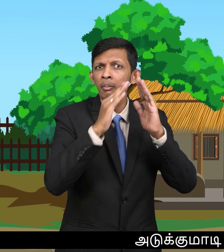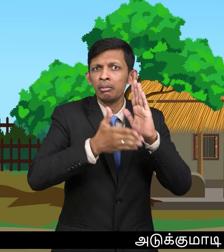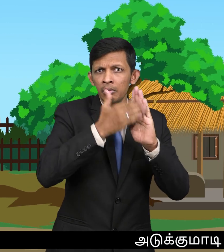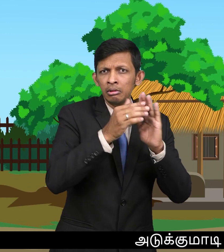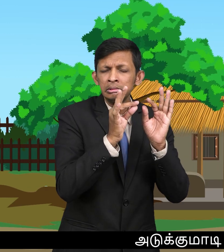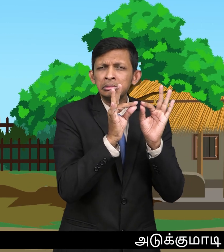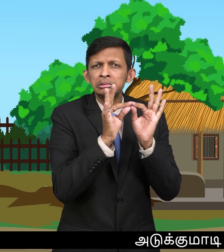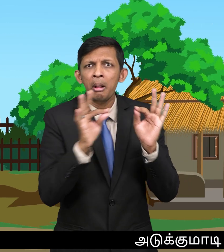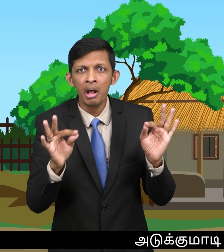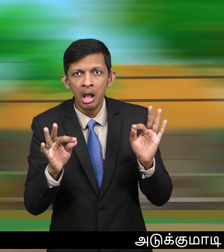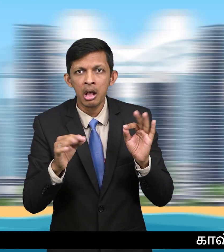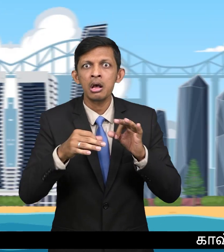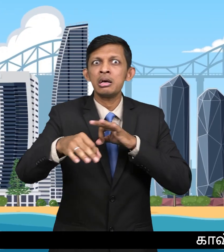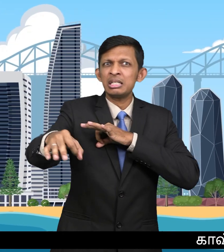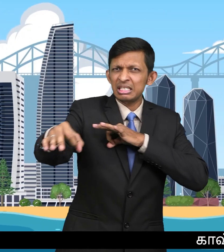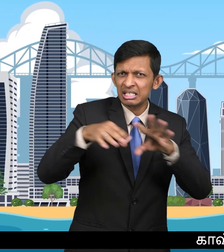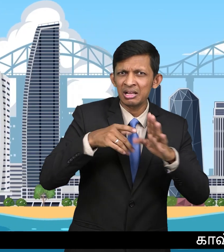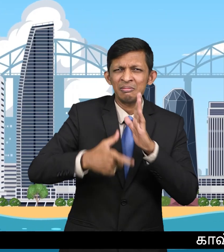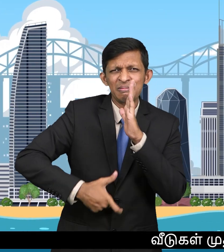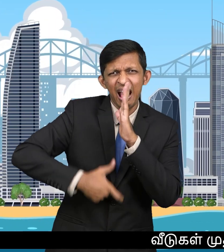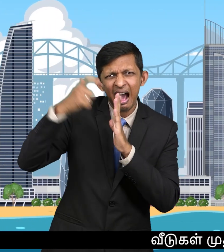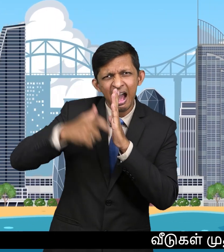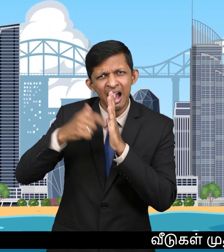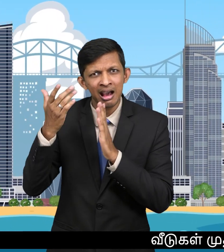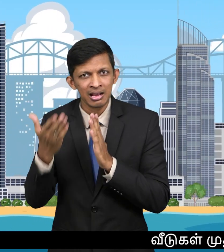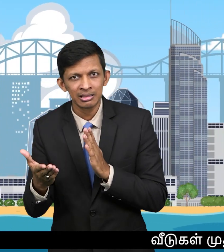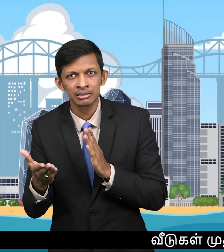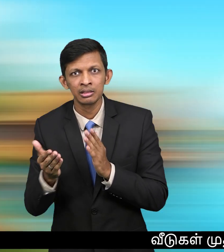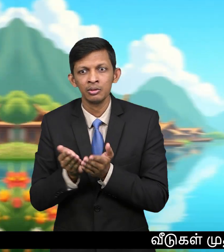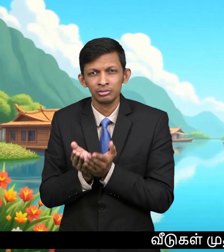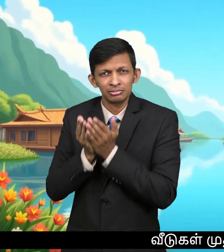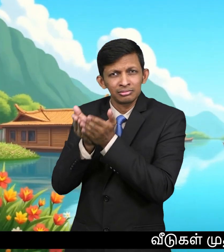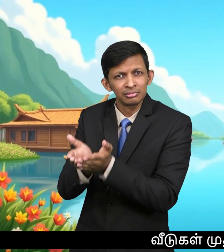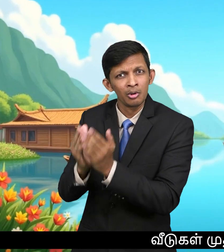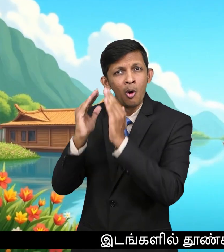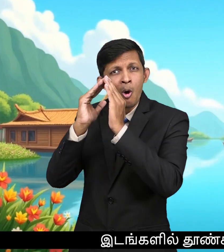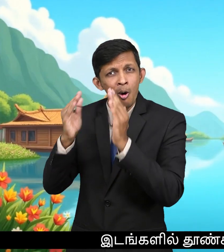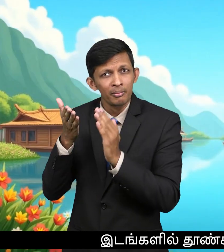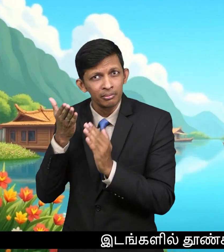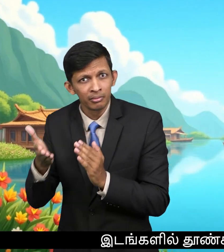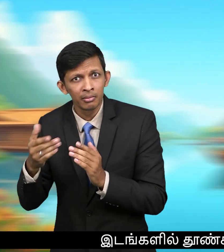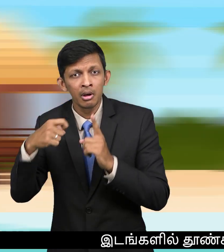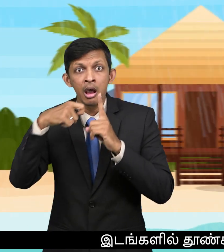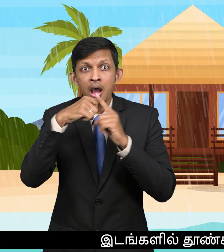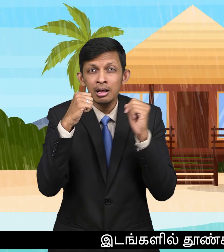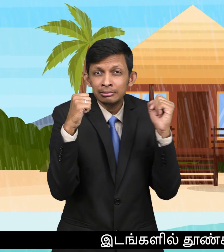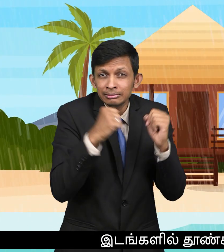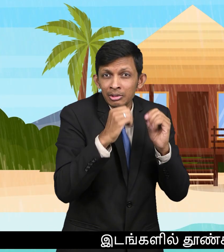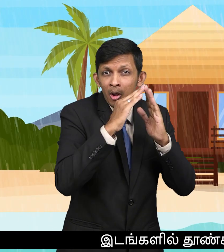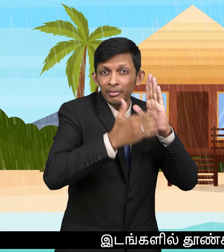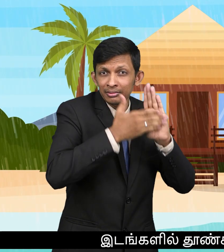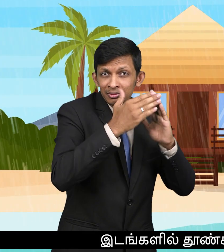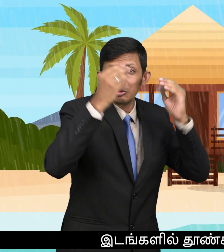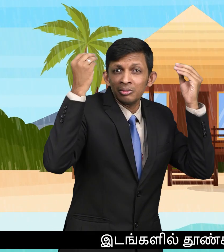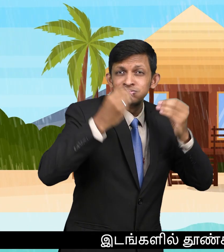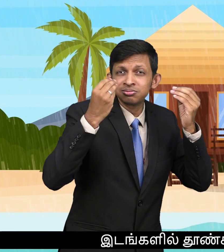யாதகிரியின் எளிய மண் வீடு முதல் பெரிய நகர அடுக்குமாடி குடியிருப்புகள் வரை, காஷ்மீரில் படகு வீடுகள் முதல் மழை